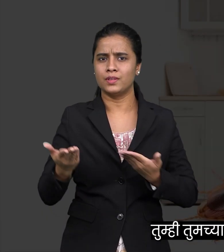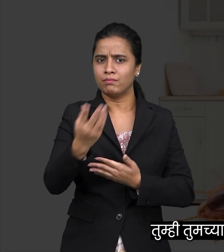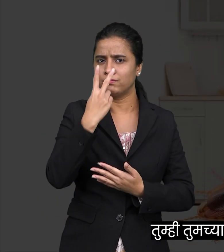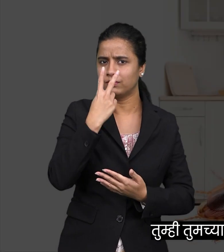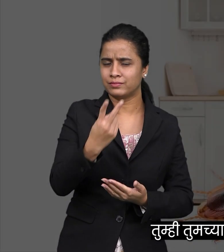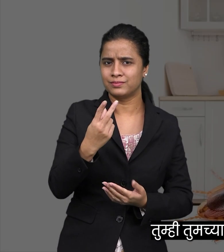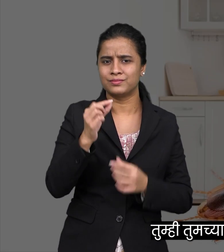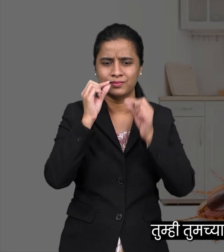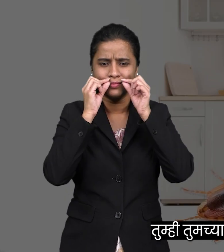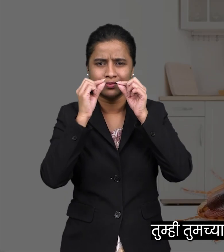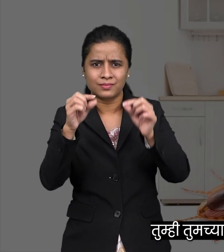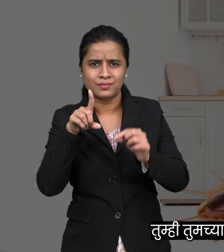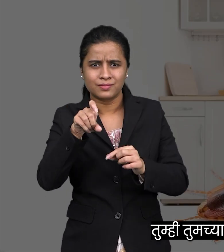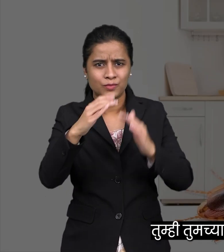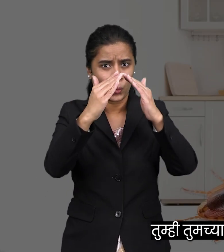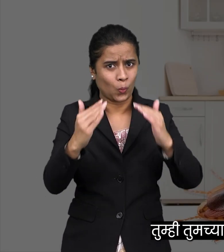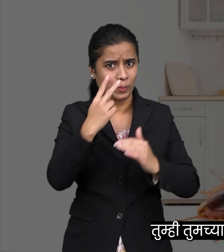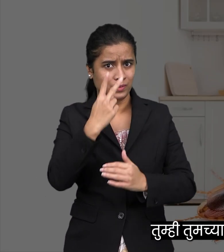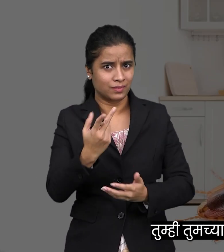तुम्ही तुमच्या घरात झुरळ पाहिले आहे का?